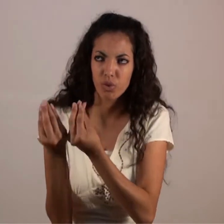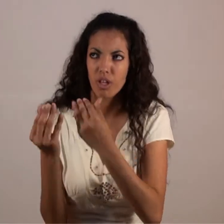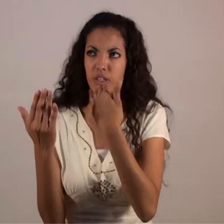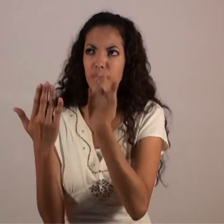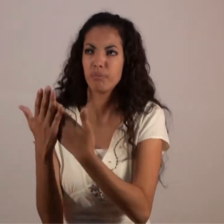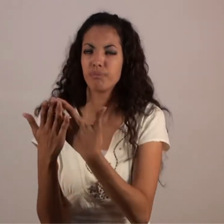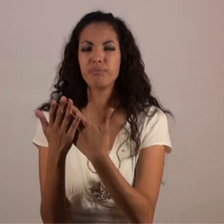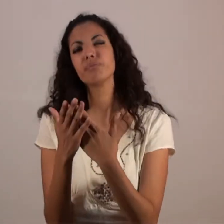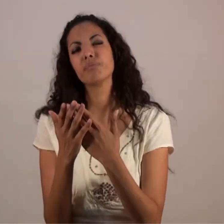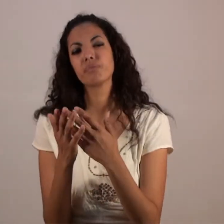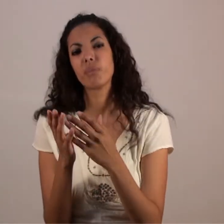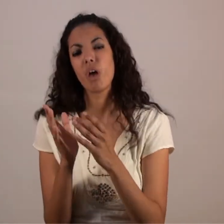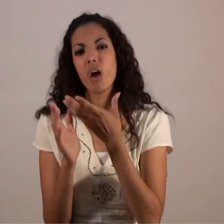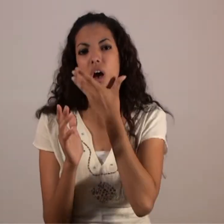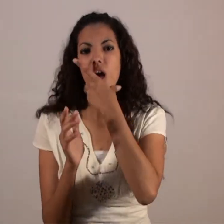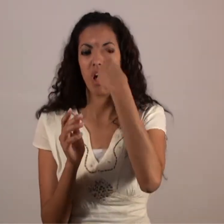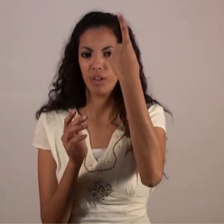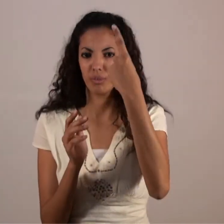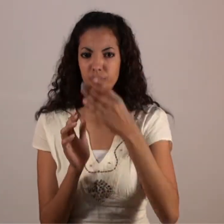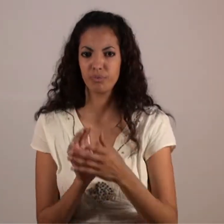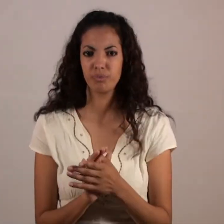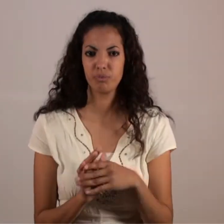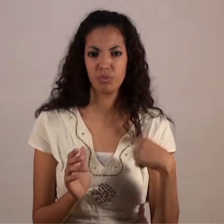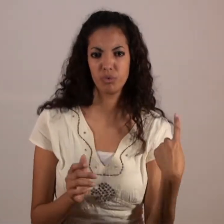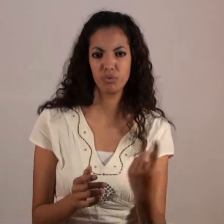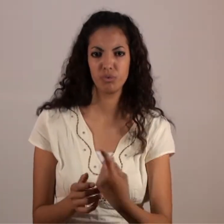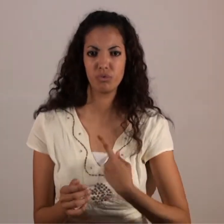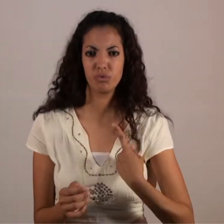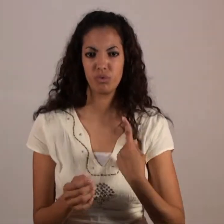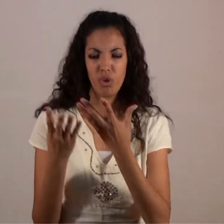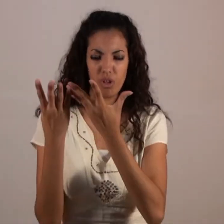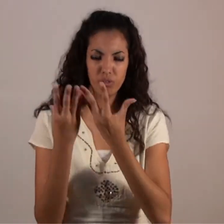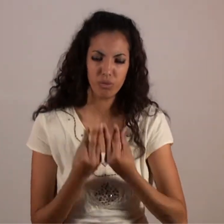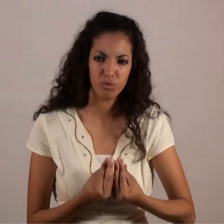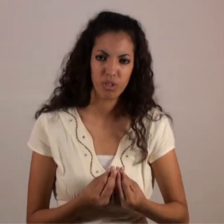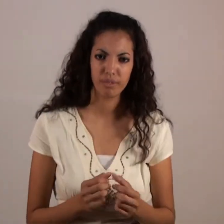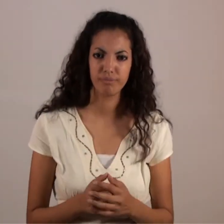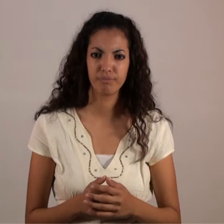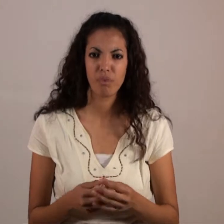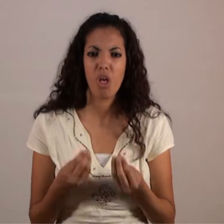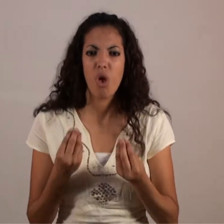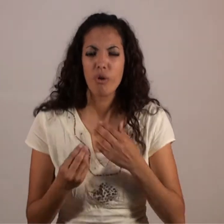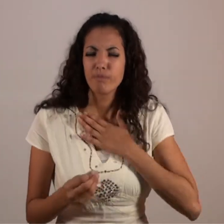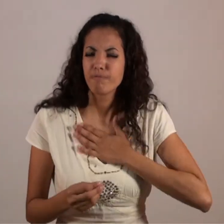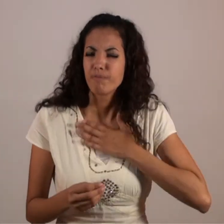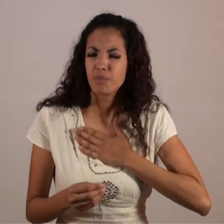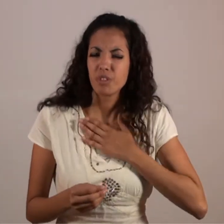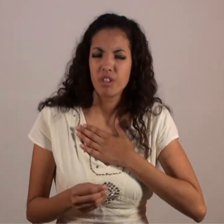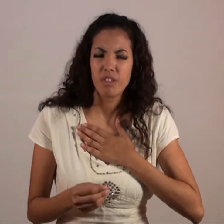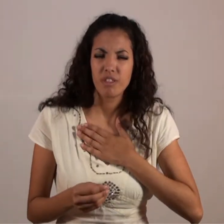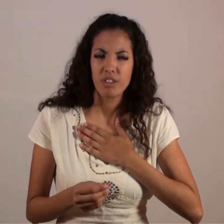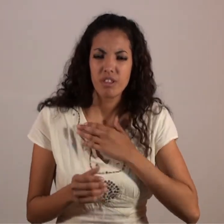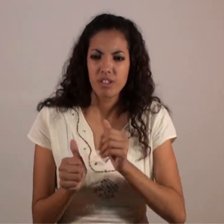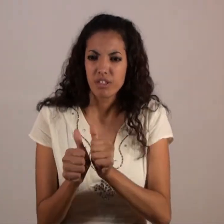¿Cómo puedes experimentar mejor la maravillosa verdad de que nada te separará del amor de Dios?